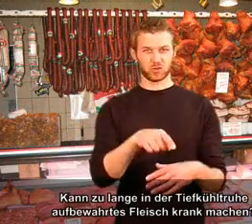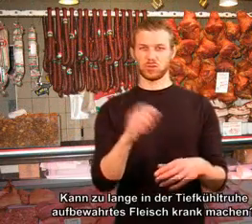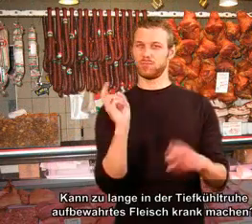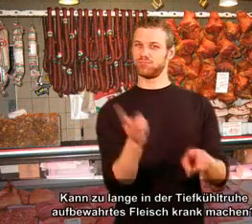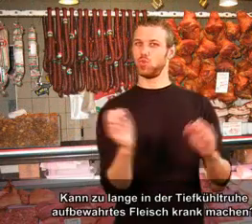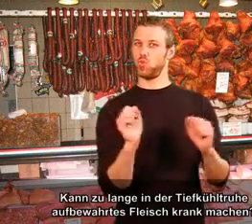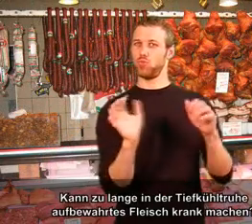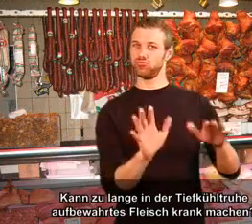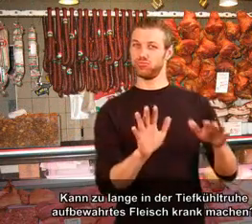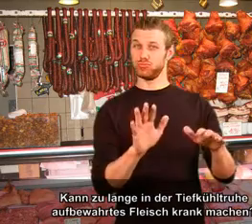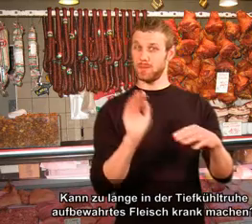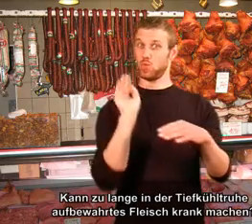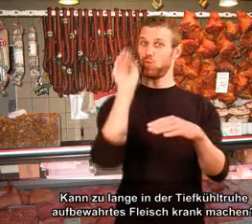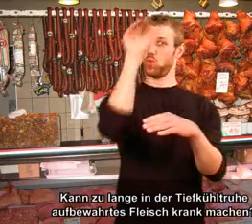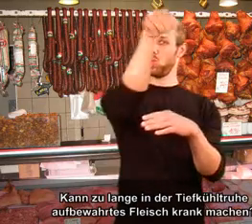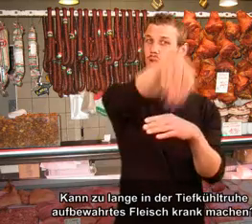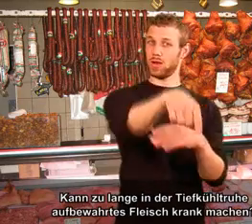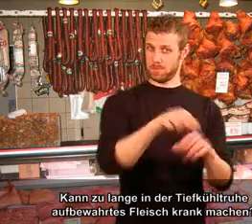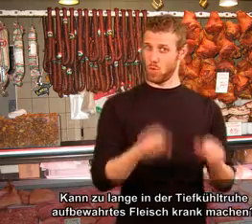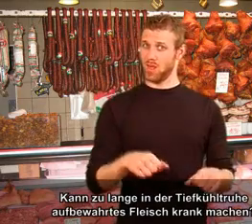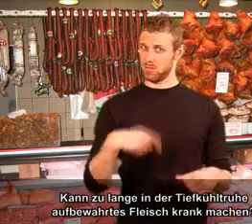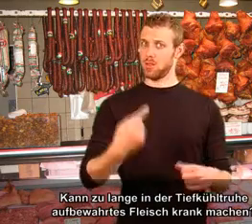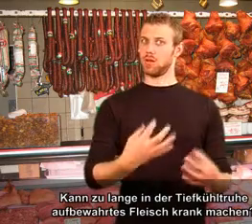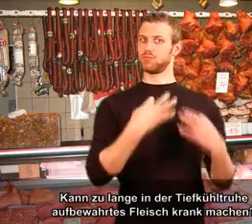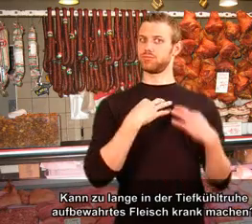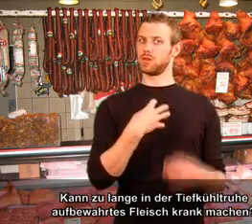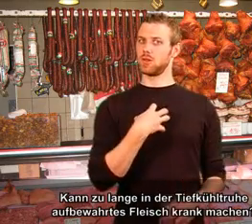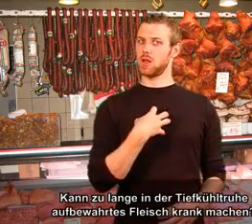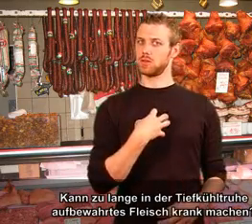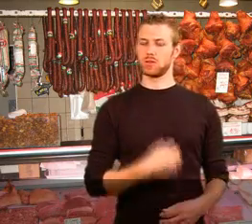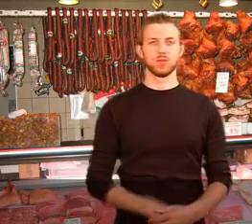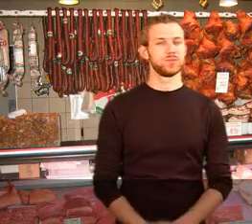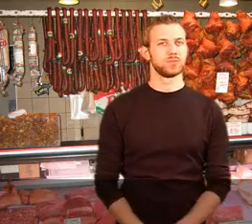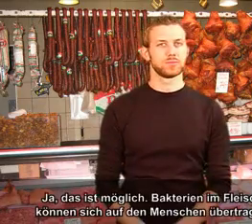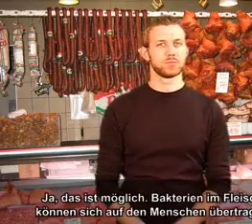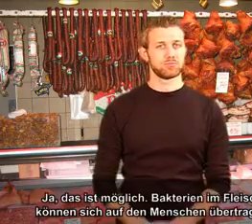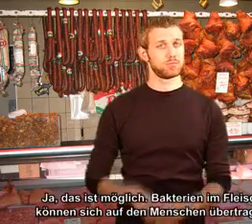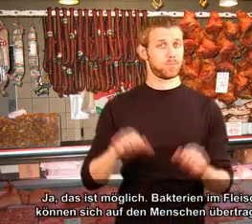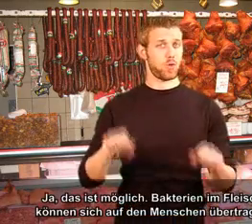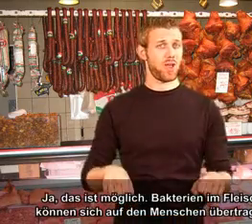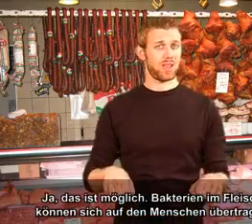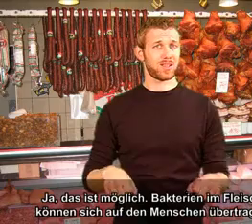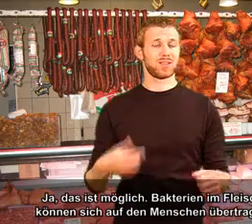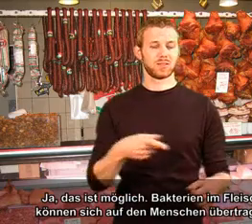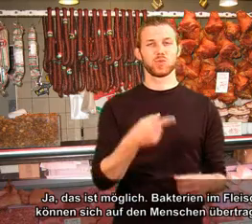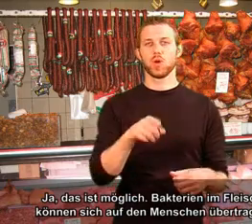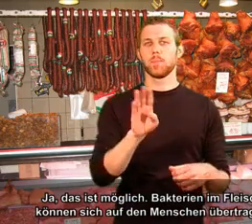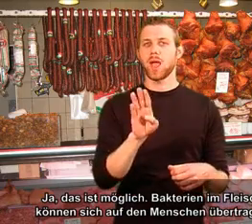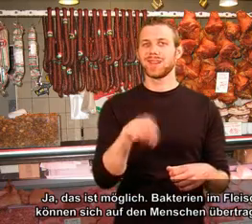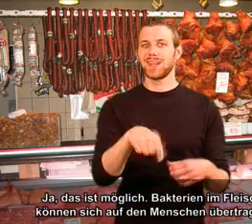Kann zu lange in der Tiefkühltruhe aufbewahrtes Fleisch krank machen? Ja, das ist möglich. Bakterien im Fleisch